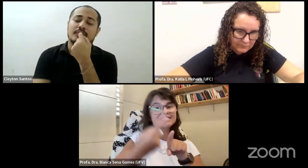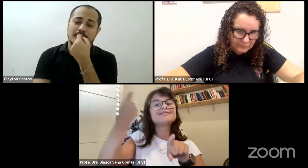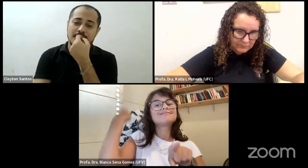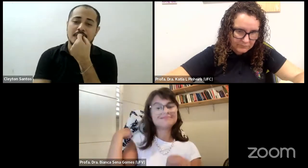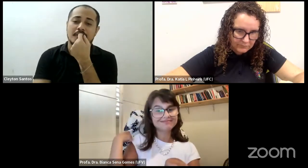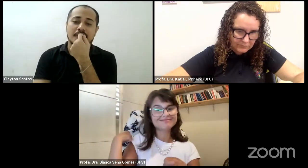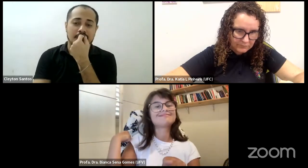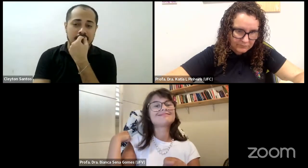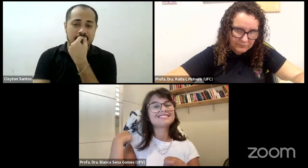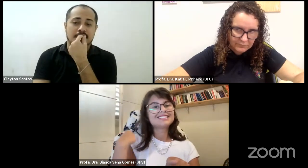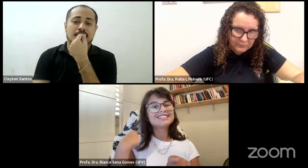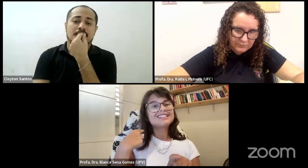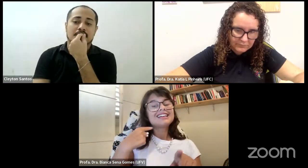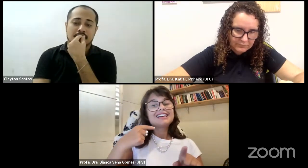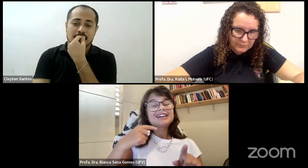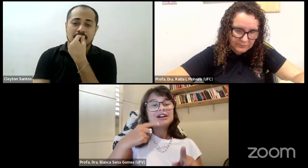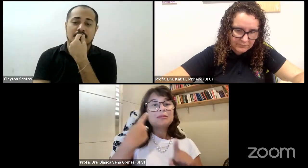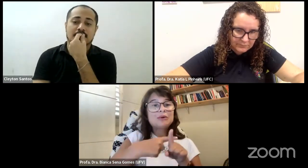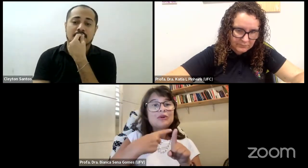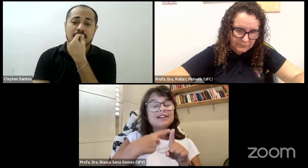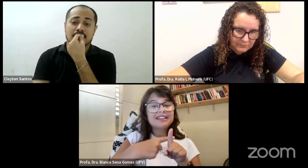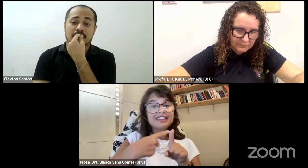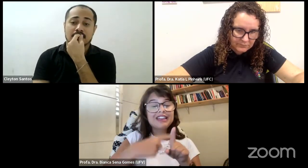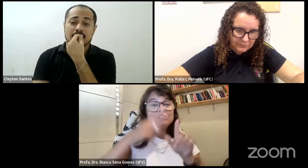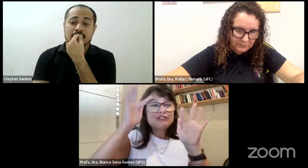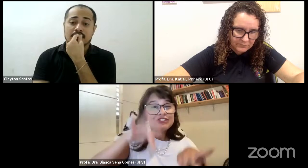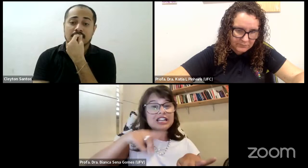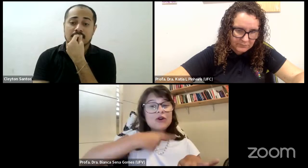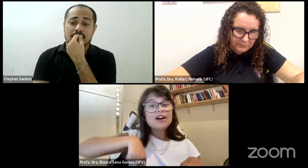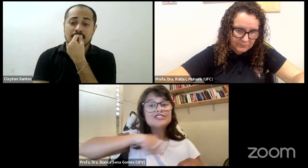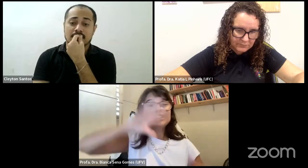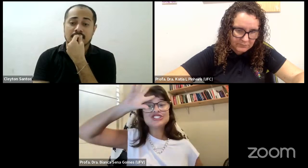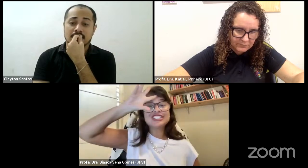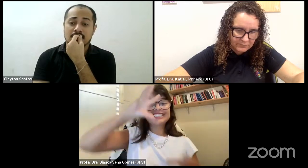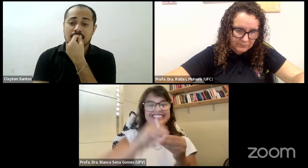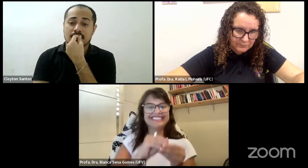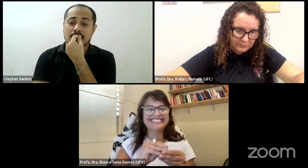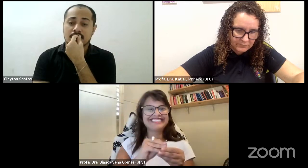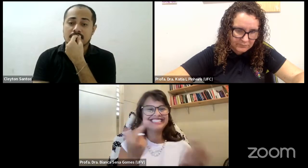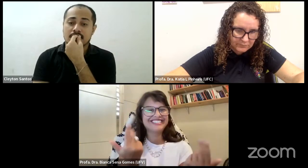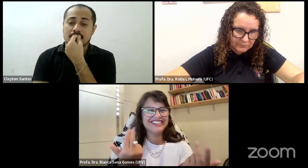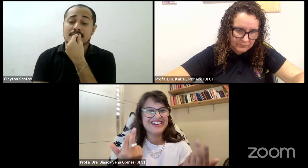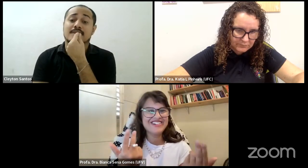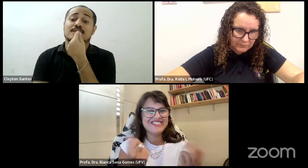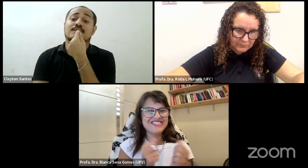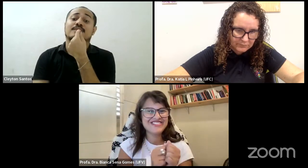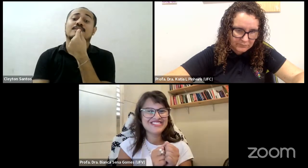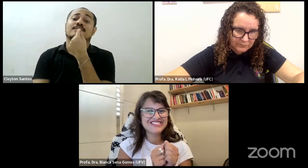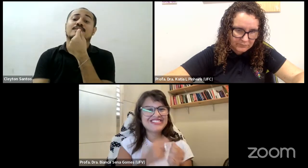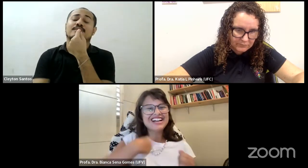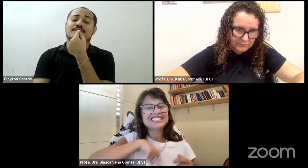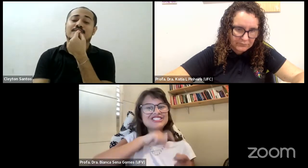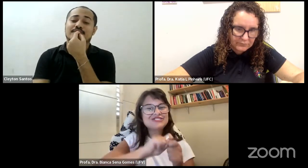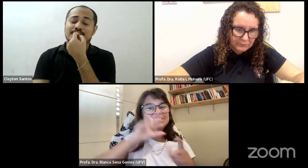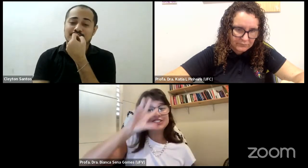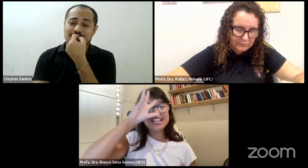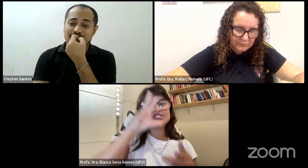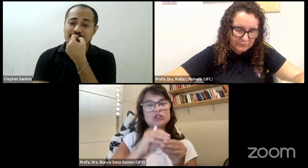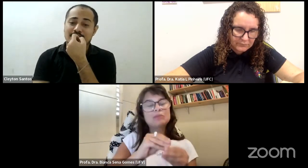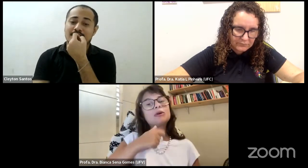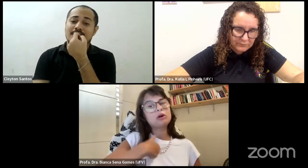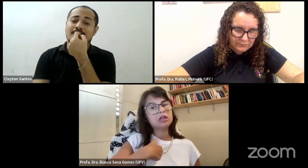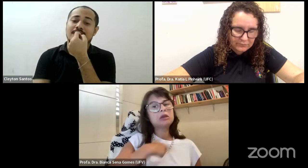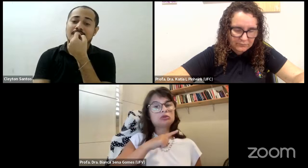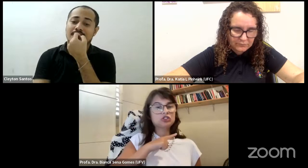que nas suas considerações você tem que voltar lá nos objetivos e ver o que de fato você está trazendo nessas considerações, porque no final já traz